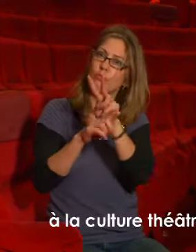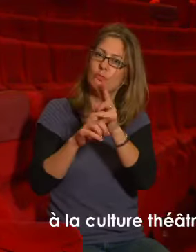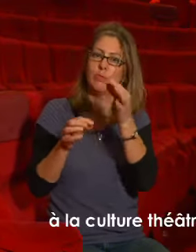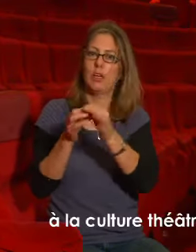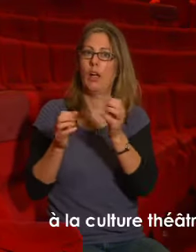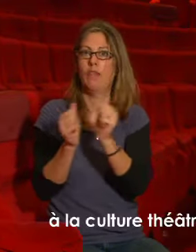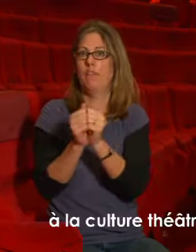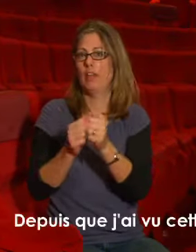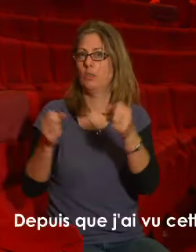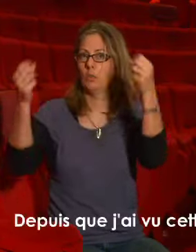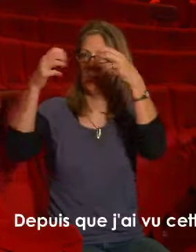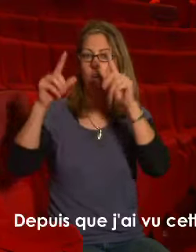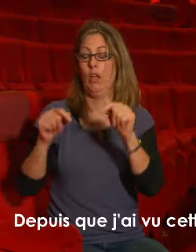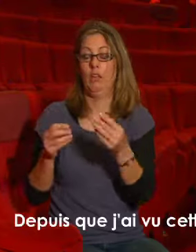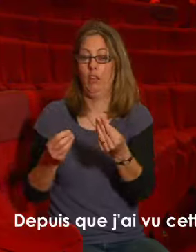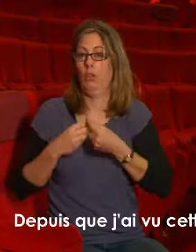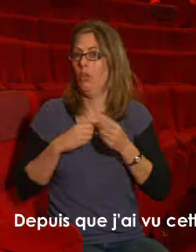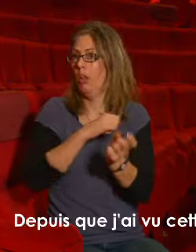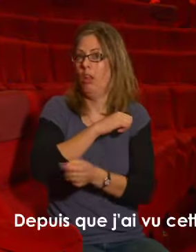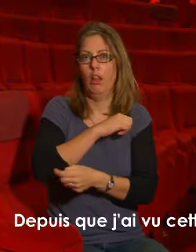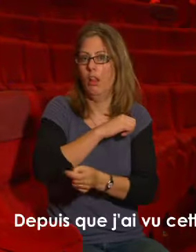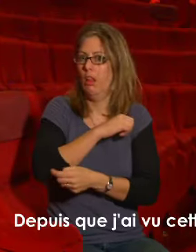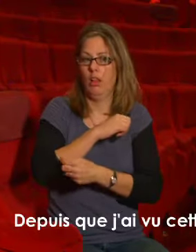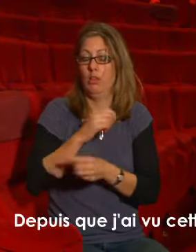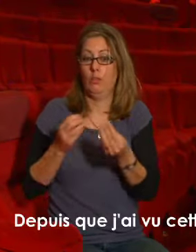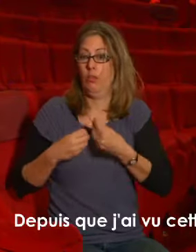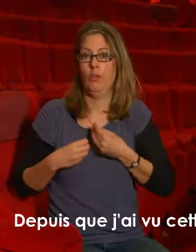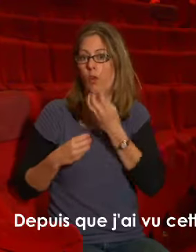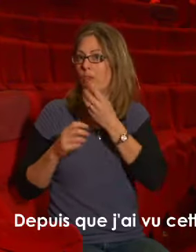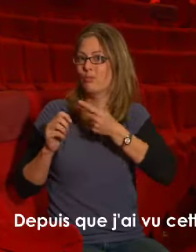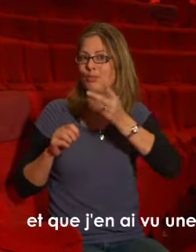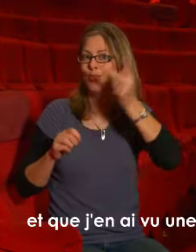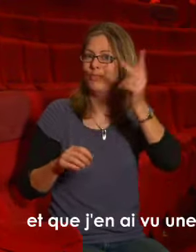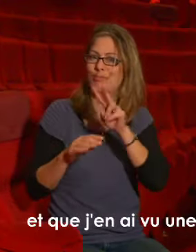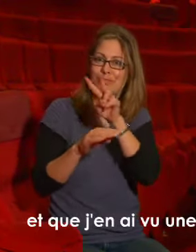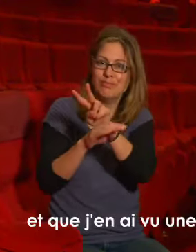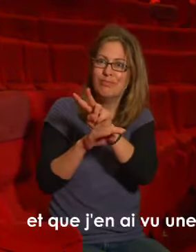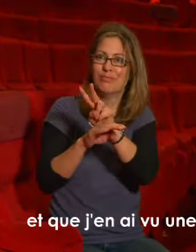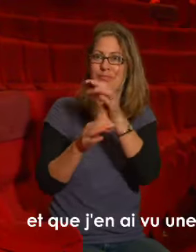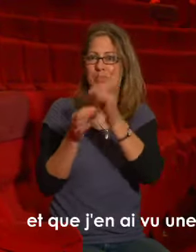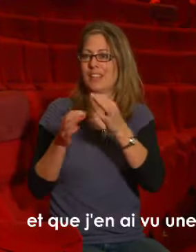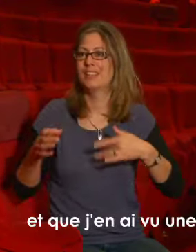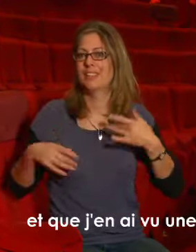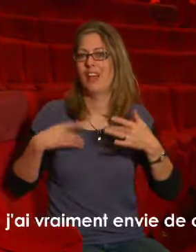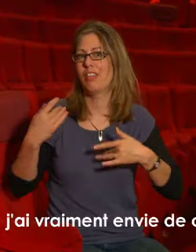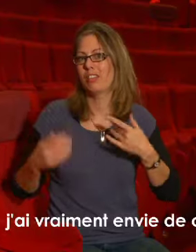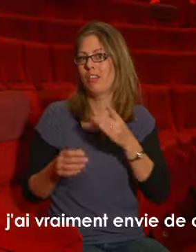culture théâtrale. Et c'est vrai que depuis que j'ai vu cette pièce et que j'en ai vu une autre, j'ai envie vraiment